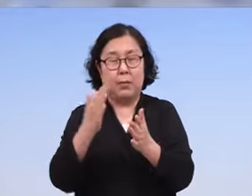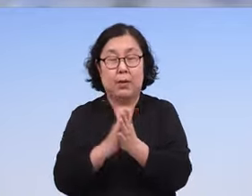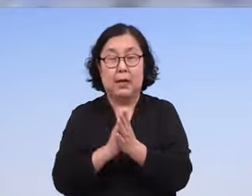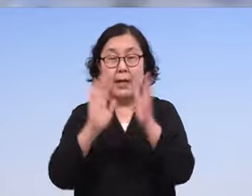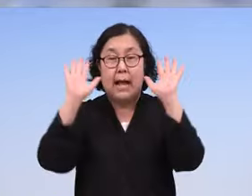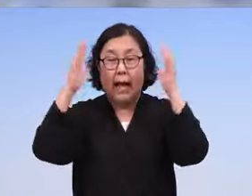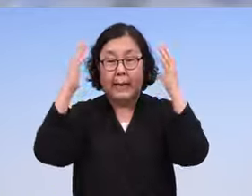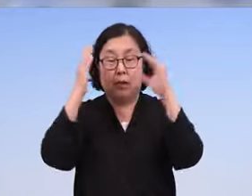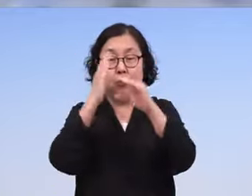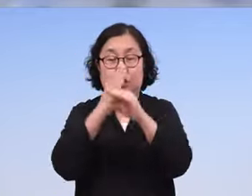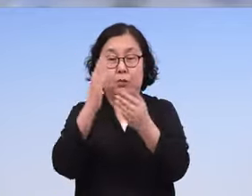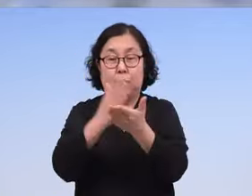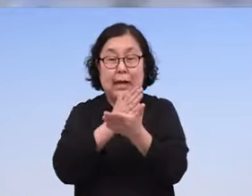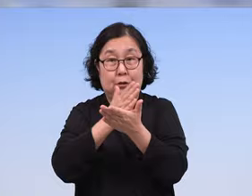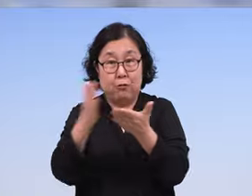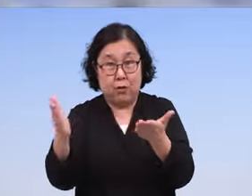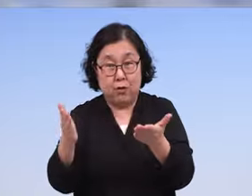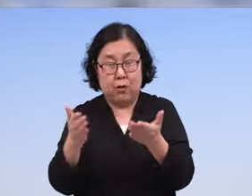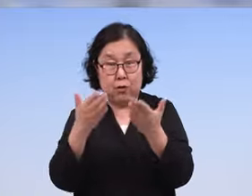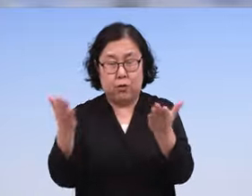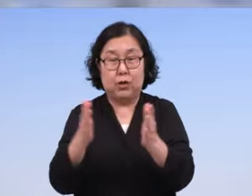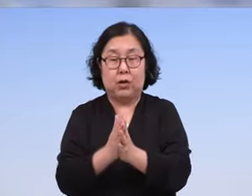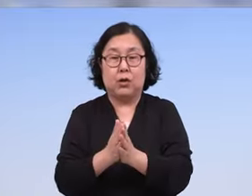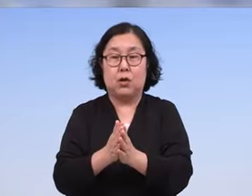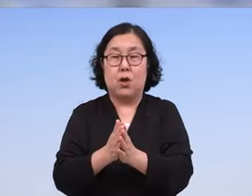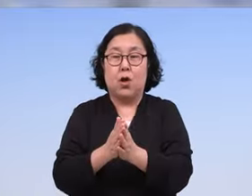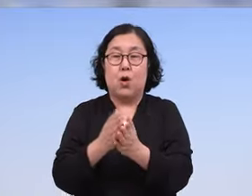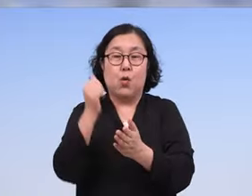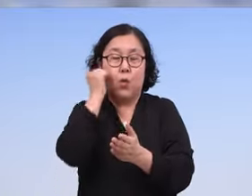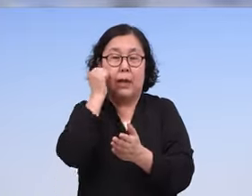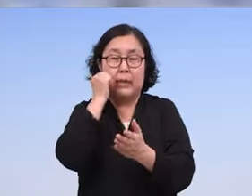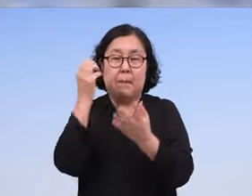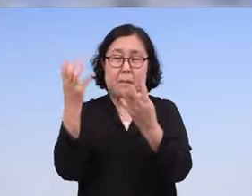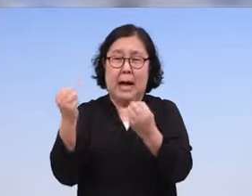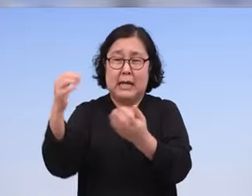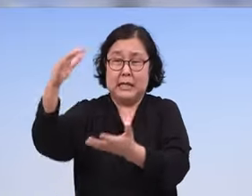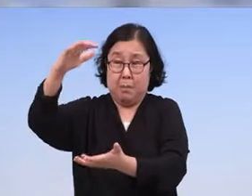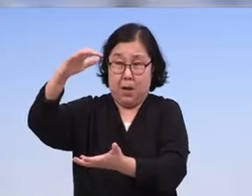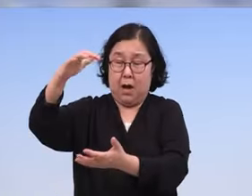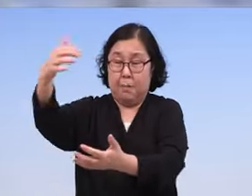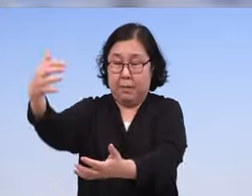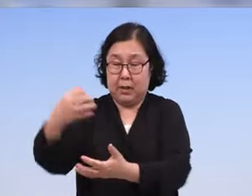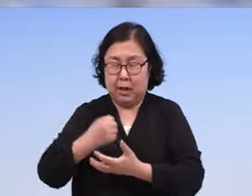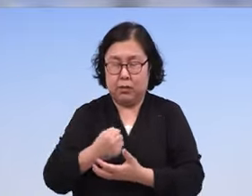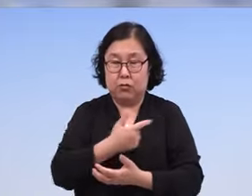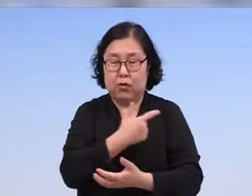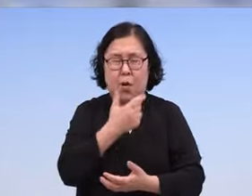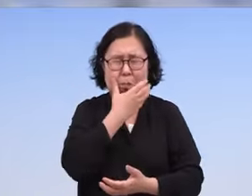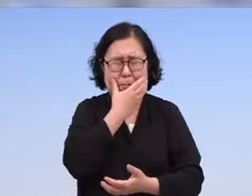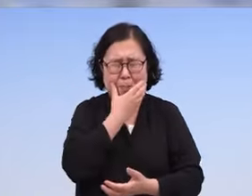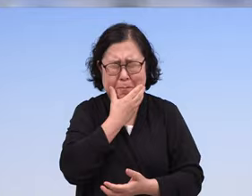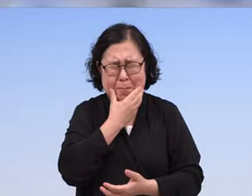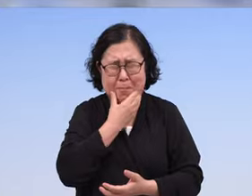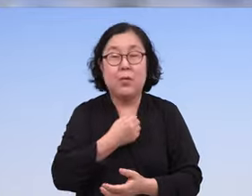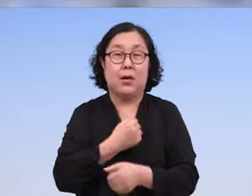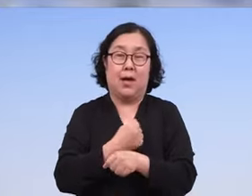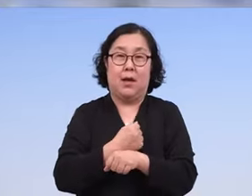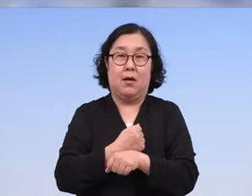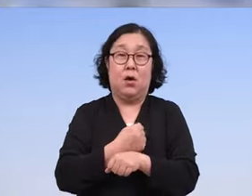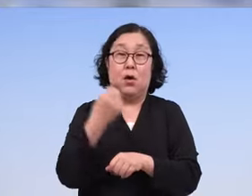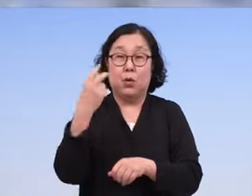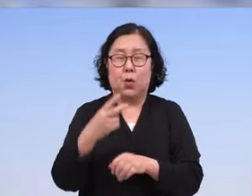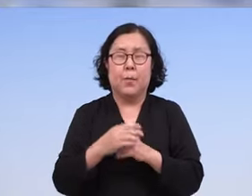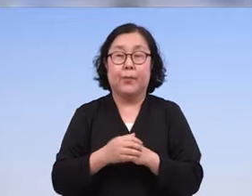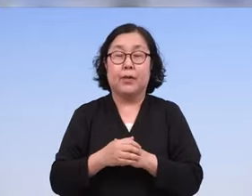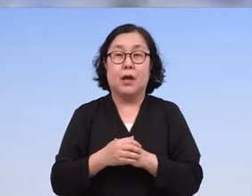거, 애들 위주로 그렇게 다 나누어 주셔가지고 이만큼 받아가지고 너무 행복하니까 여름